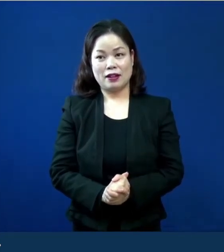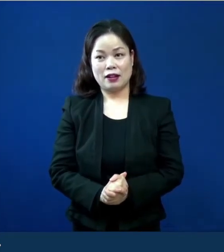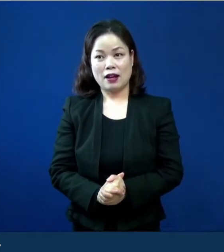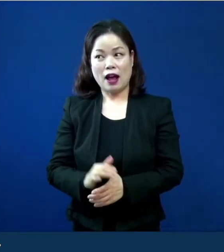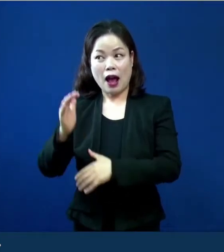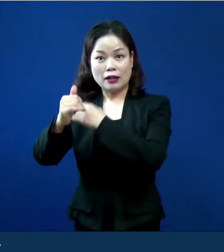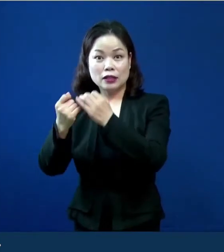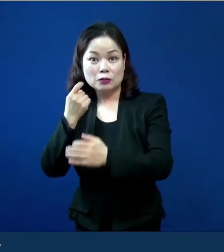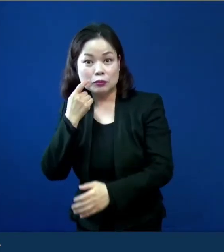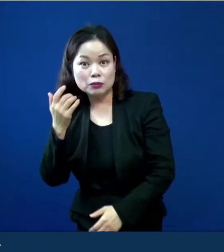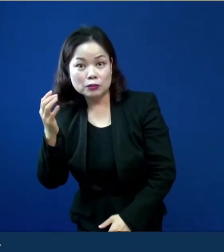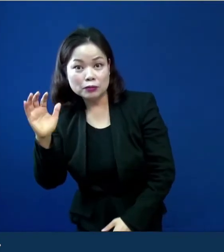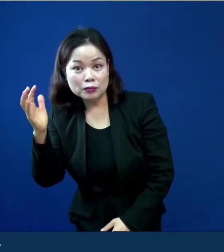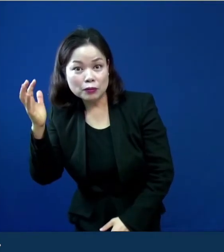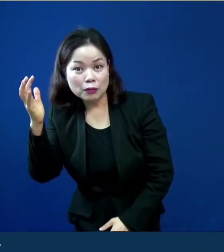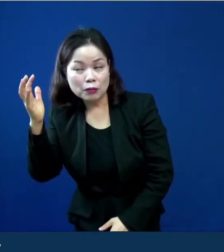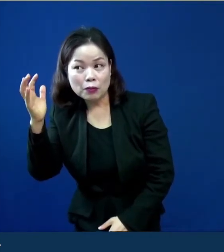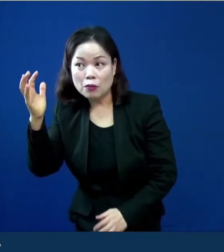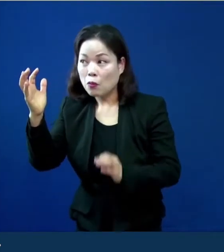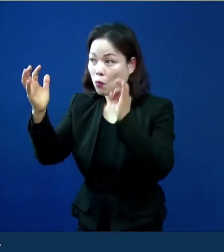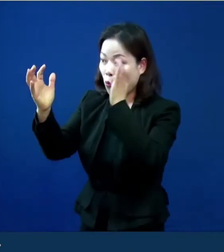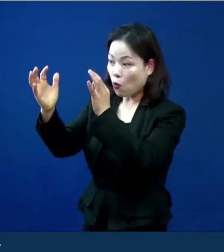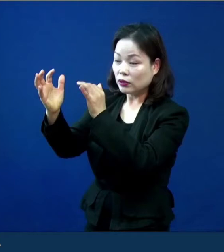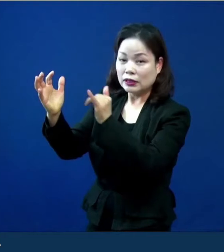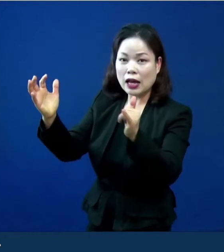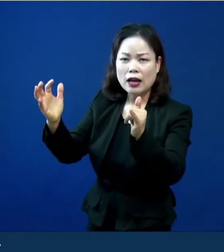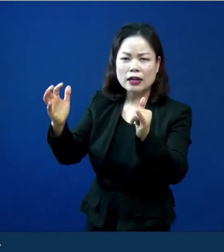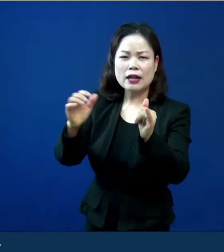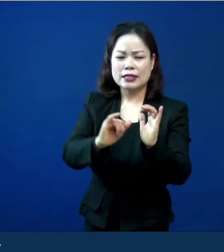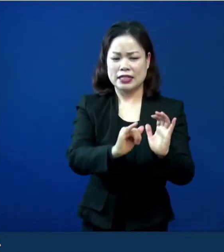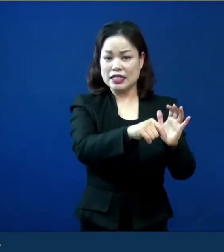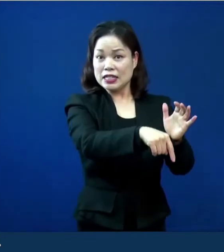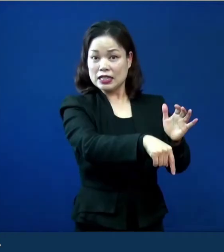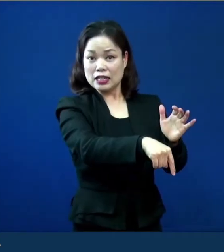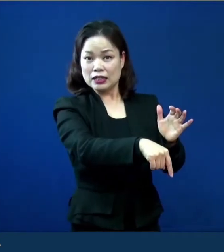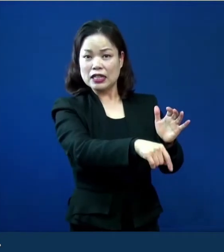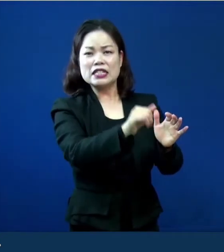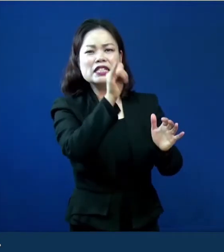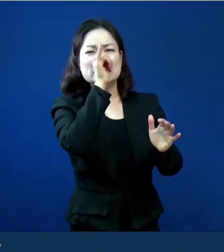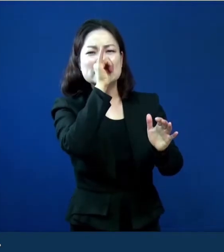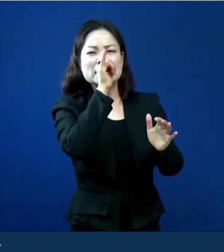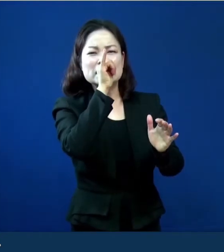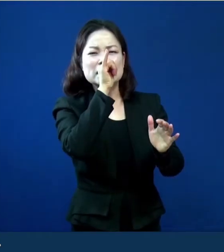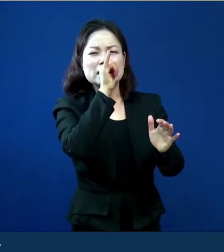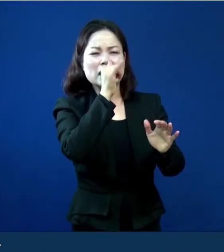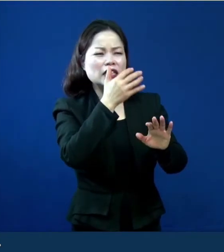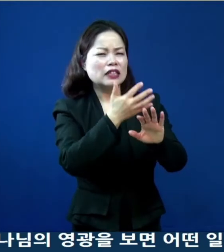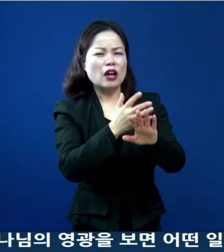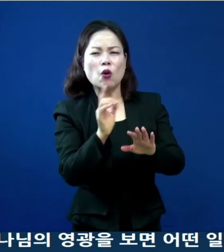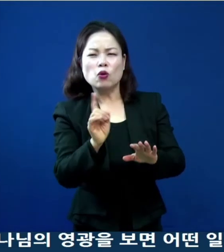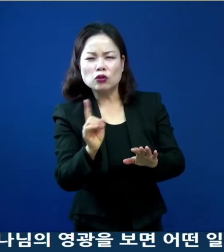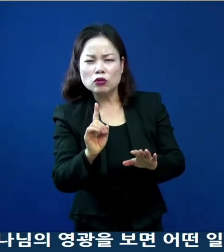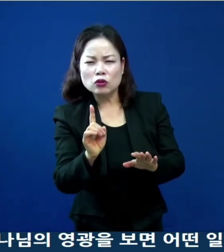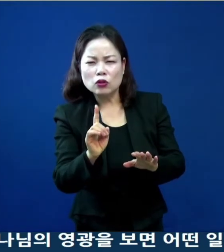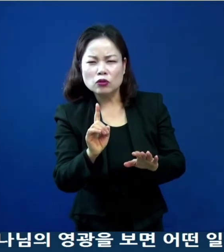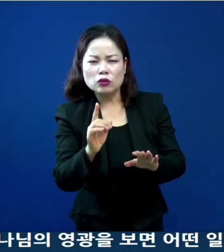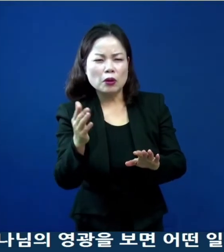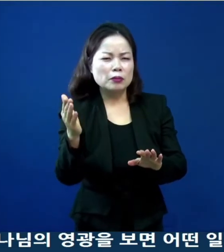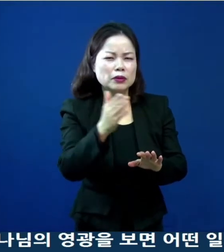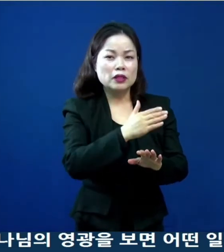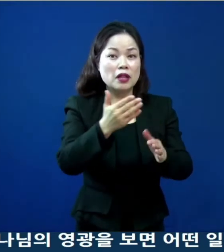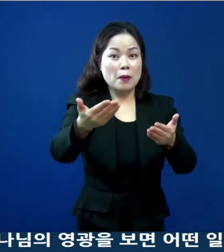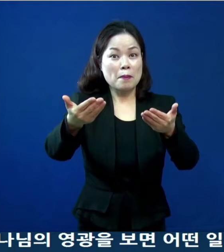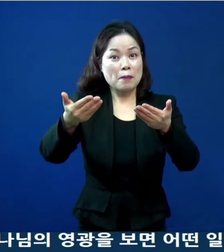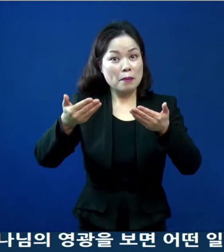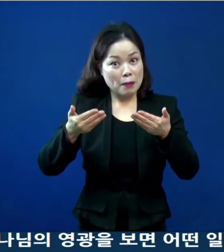하나님의 영광을 본 사람은 이 세상에 있는 다른 어떤 것에서부터